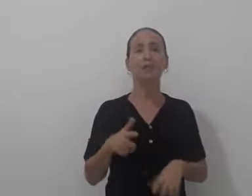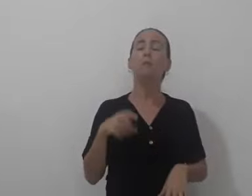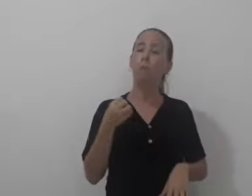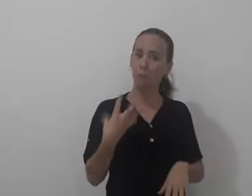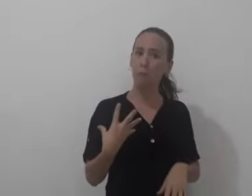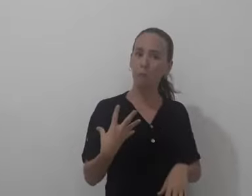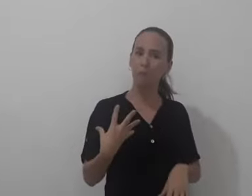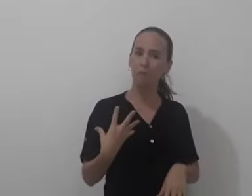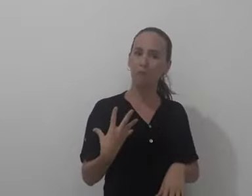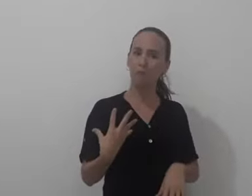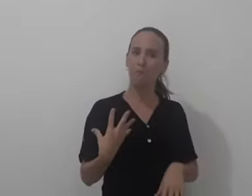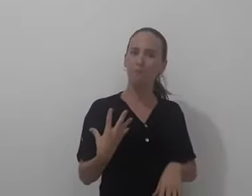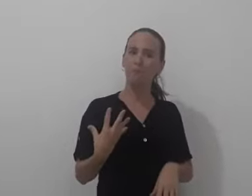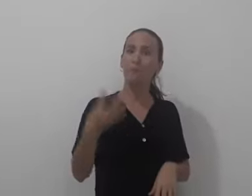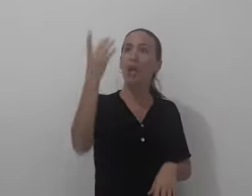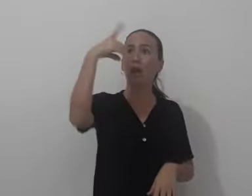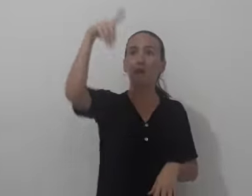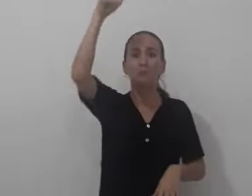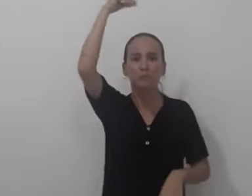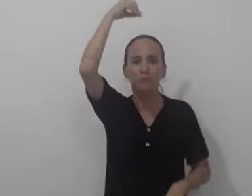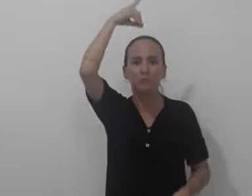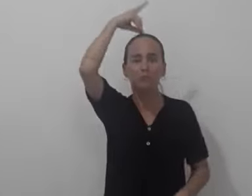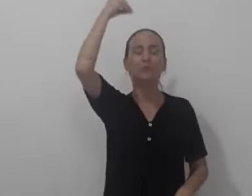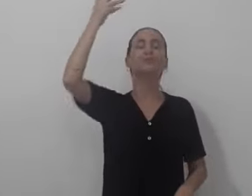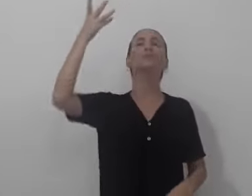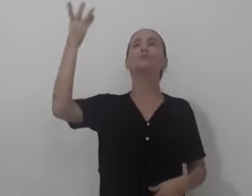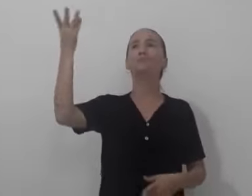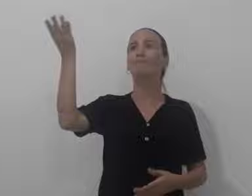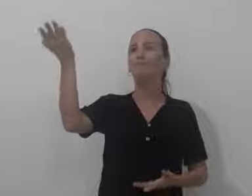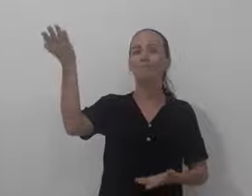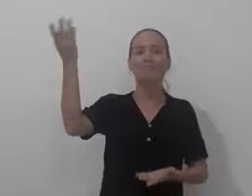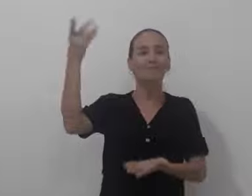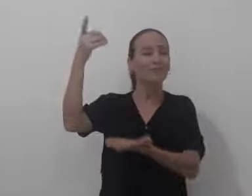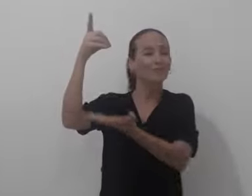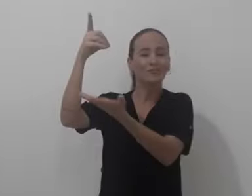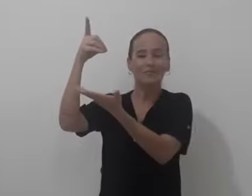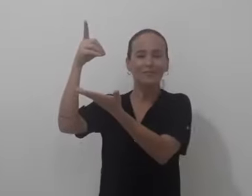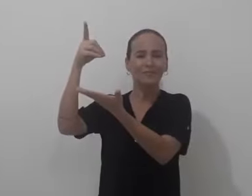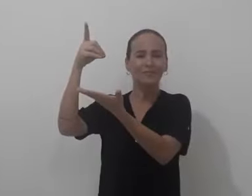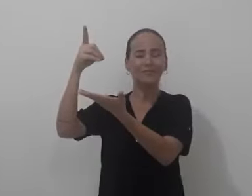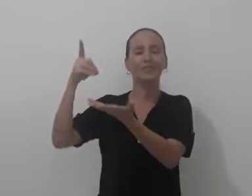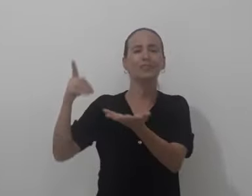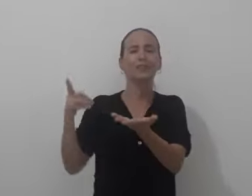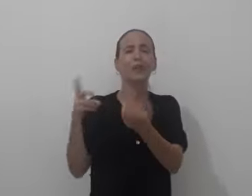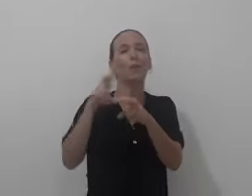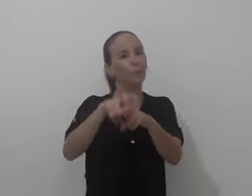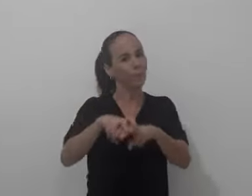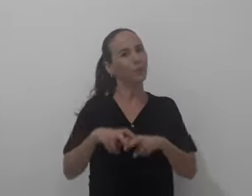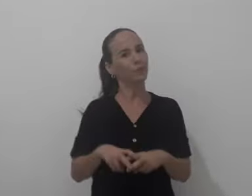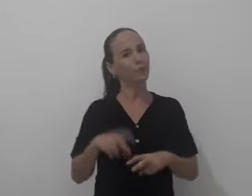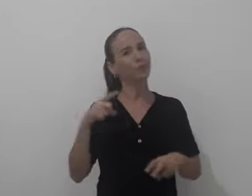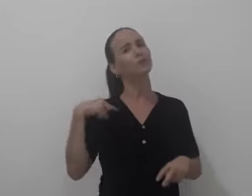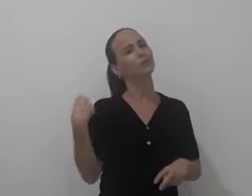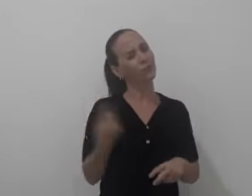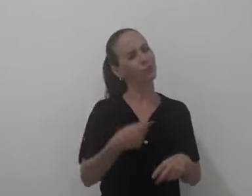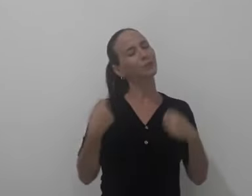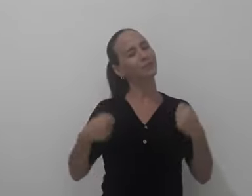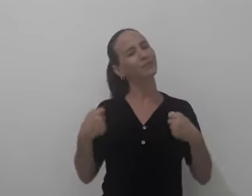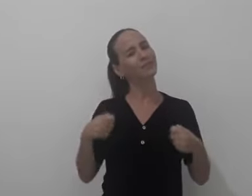É uma dádiva, é uma graça de Deus. Por isso que nós temos que aprender a obedecer a